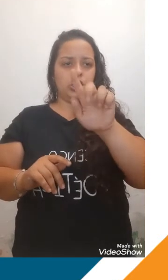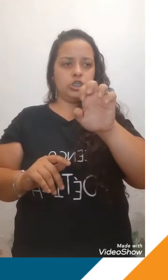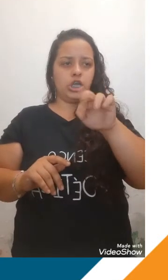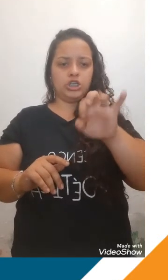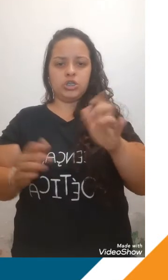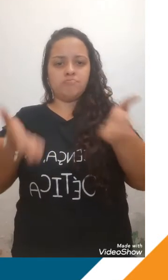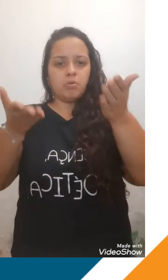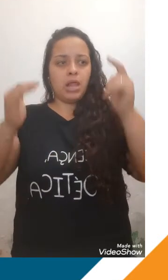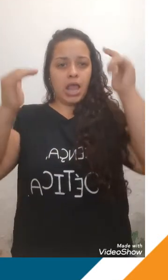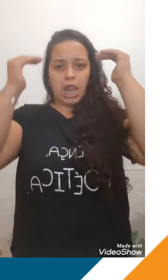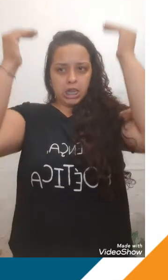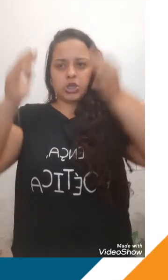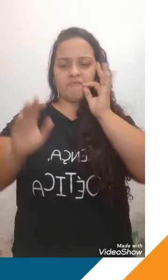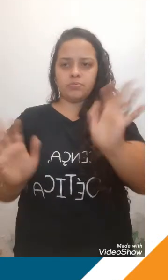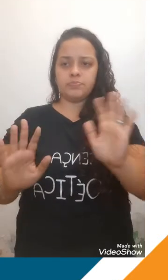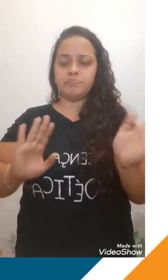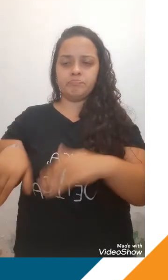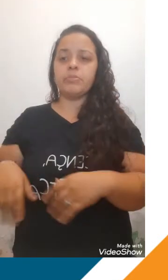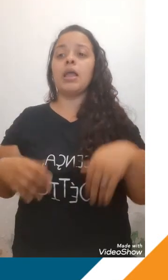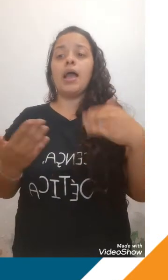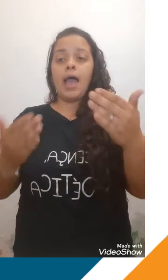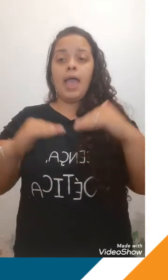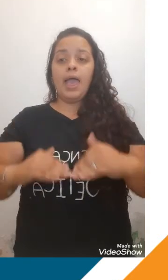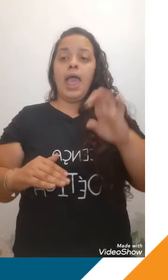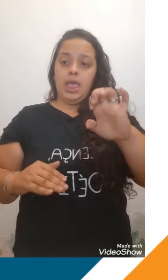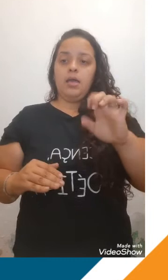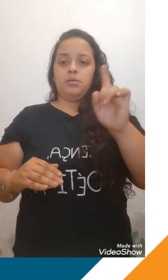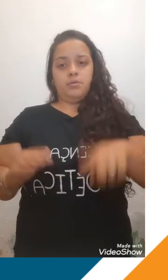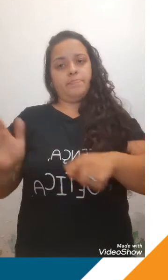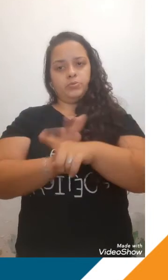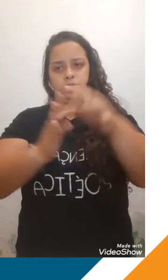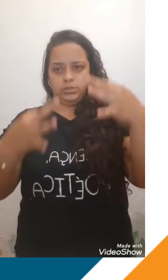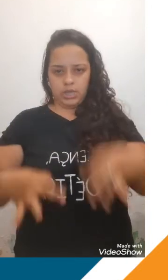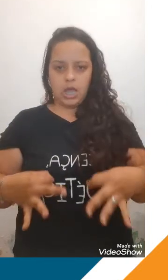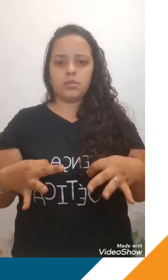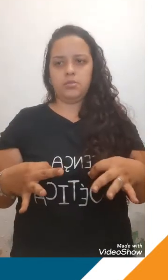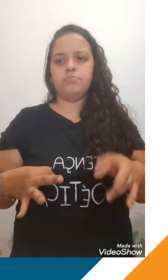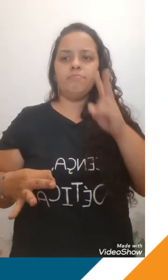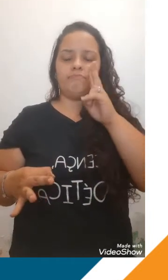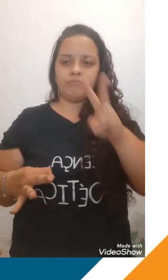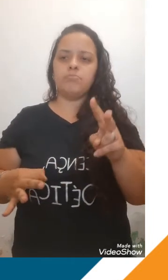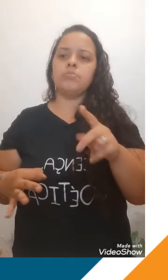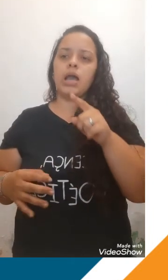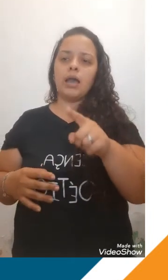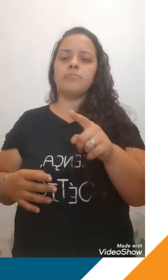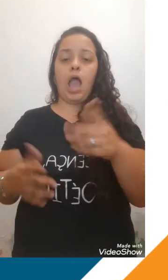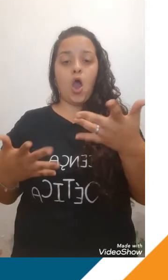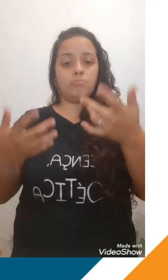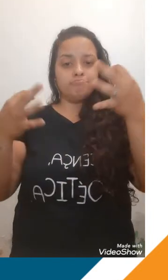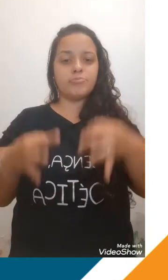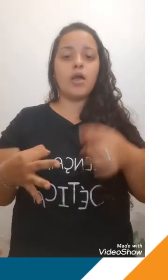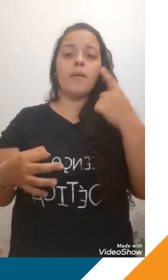essa elite aí do café, tudo bem? A letra E, então, é a nossa correta, a que está sobrando aí, e